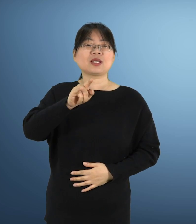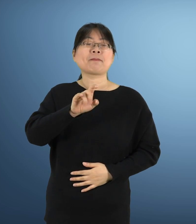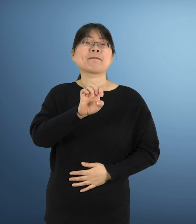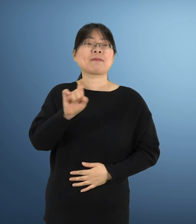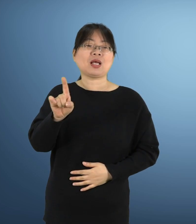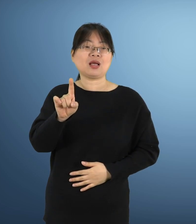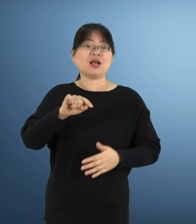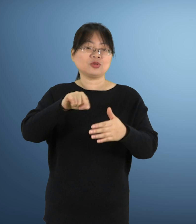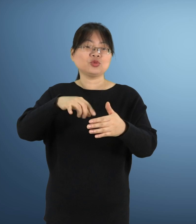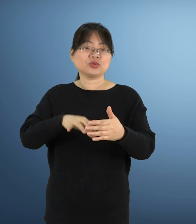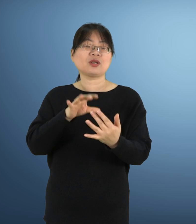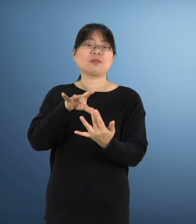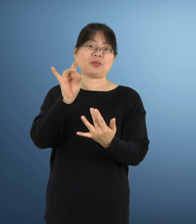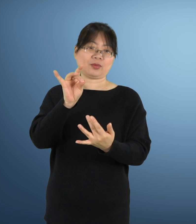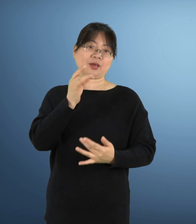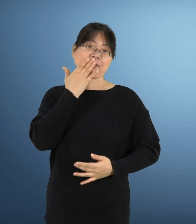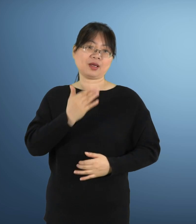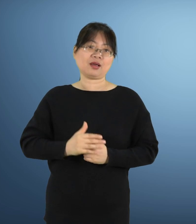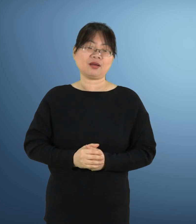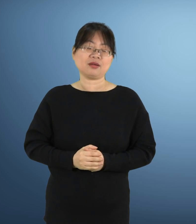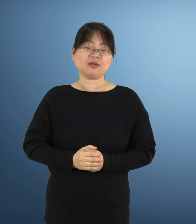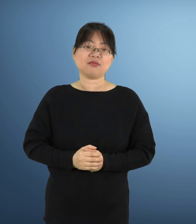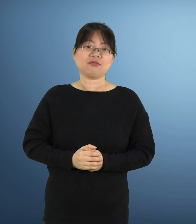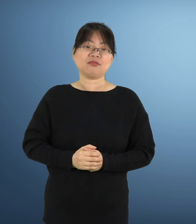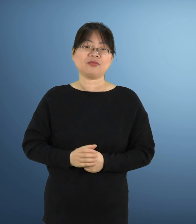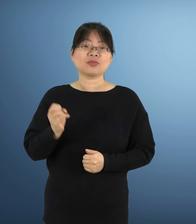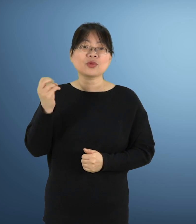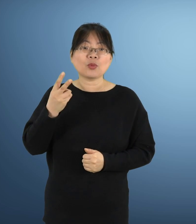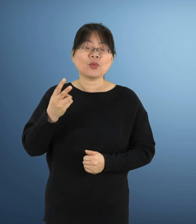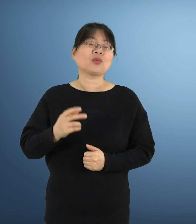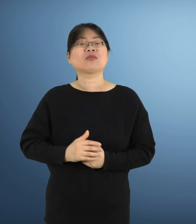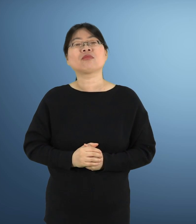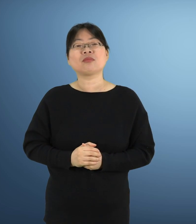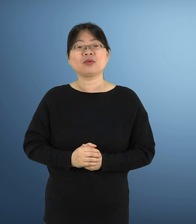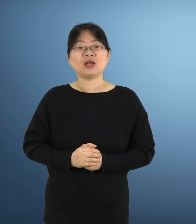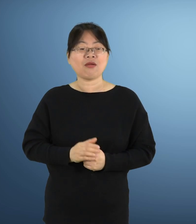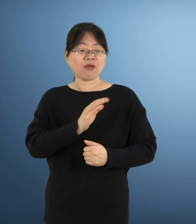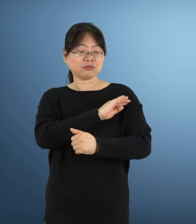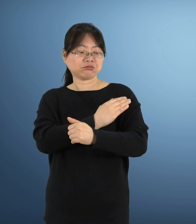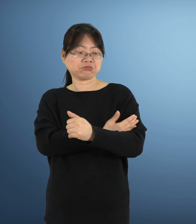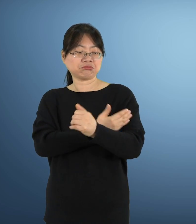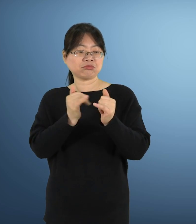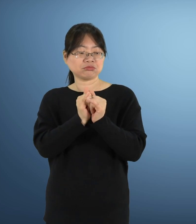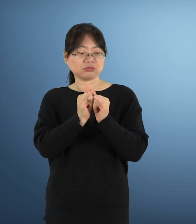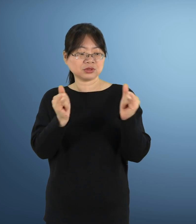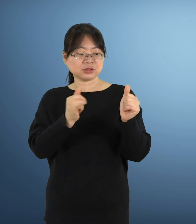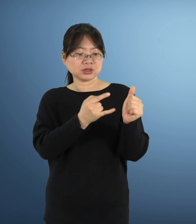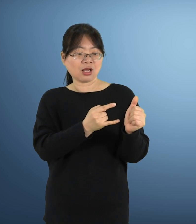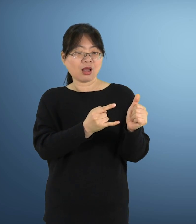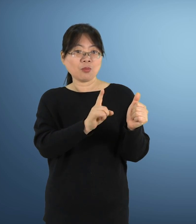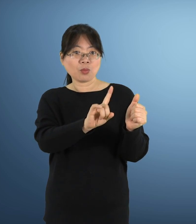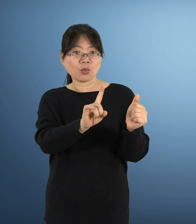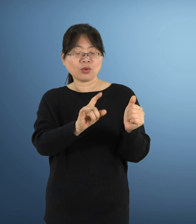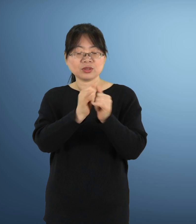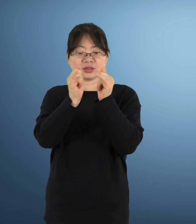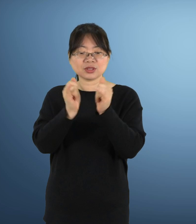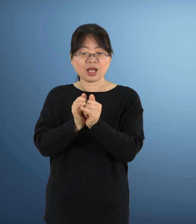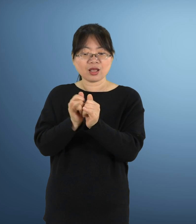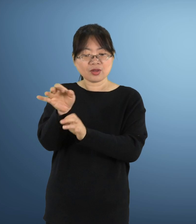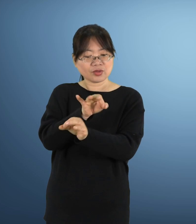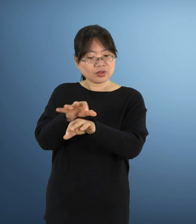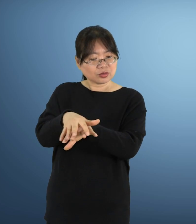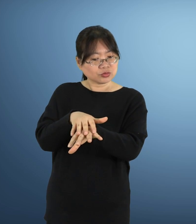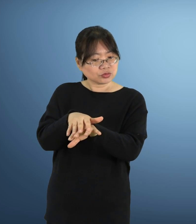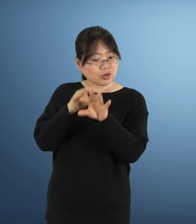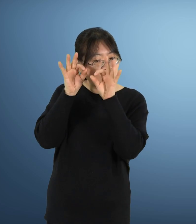대제사장을 임명하곤 했습니다. 그리고 그들의 권력자들에 의해서 사회의 경제